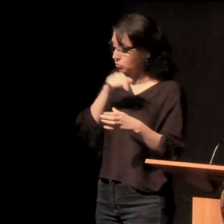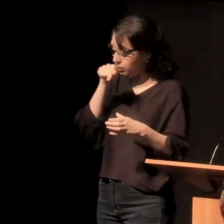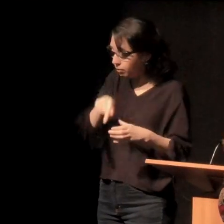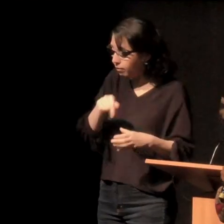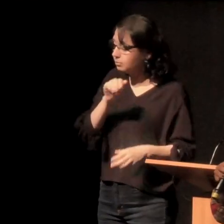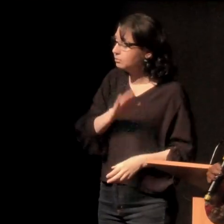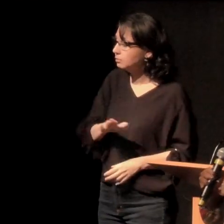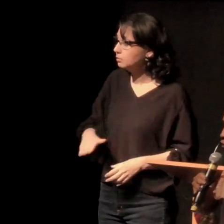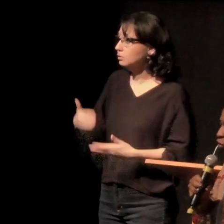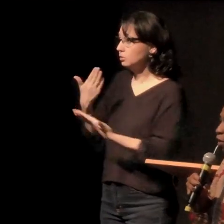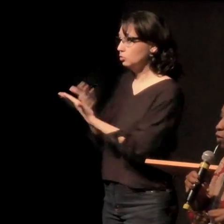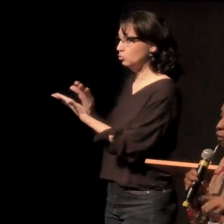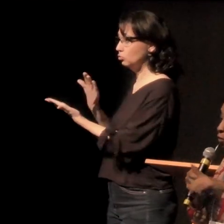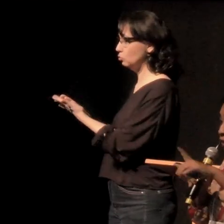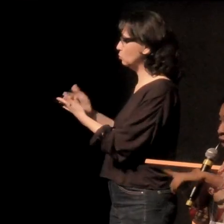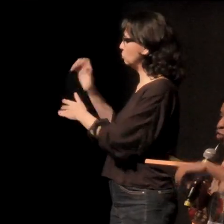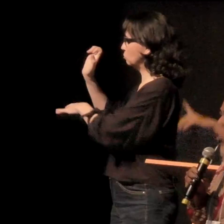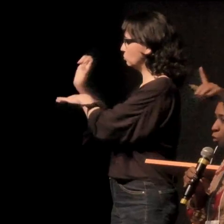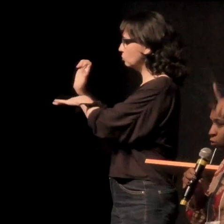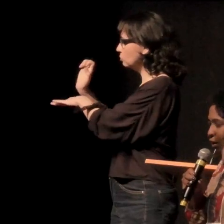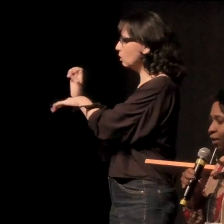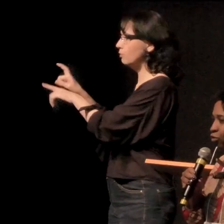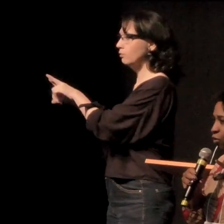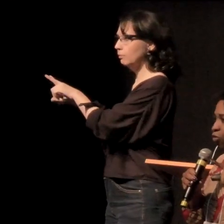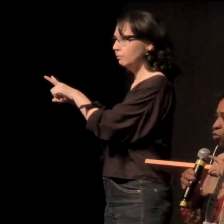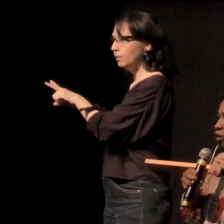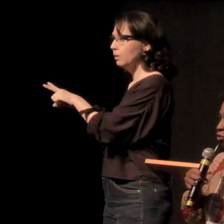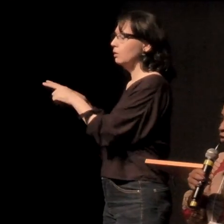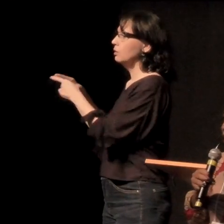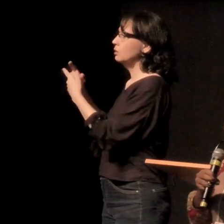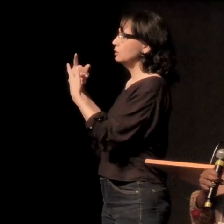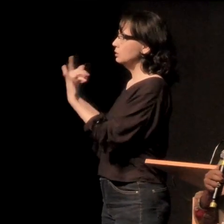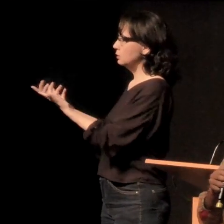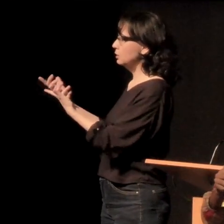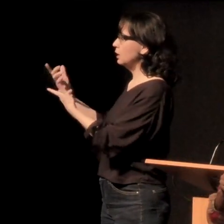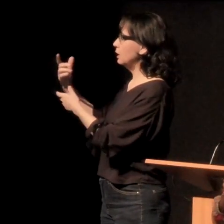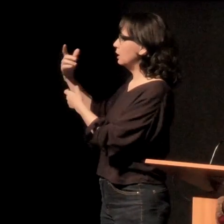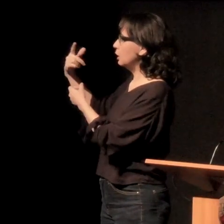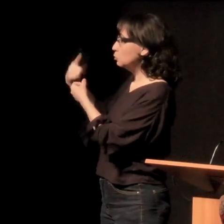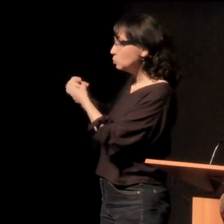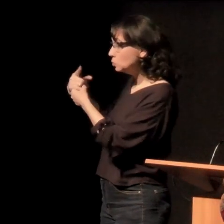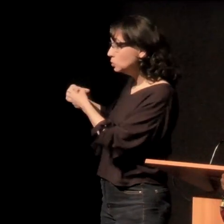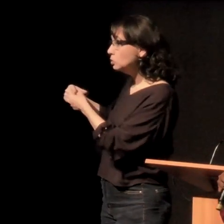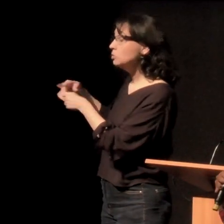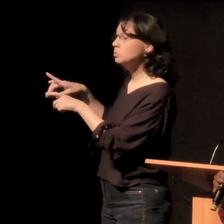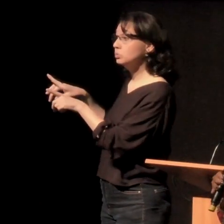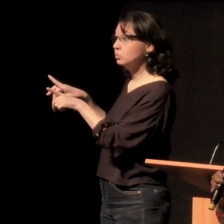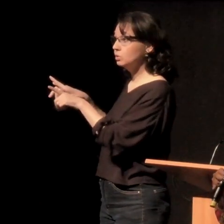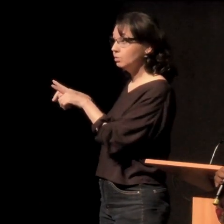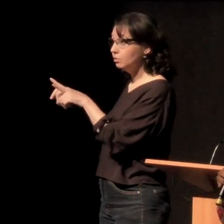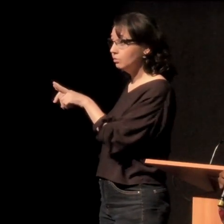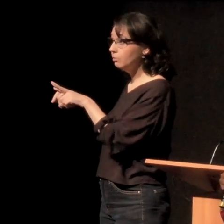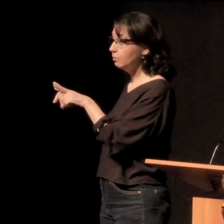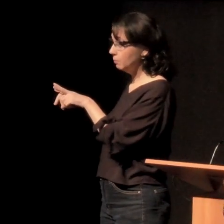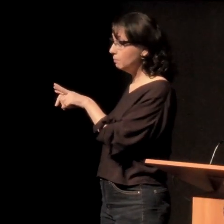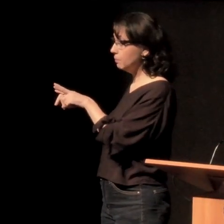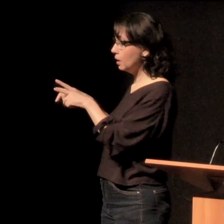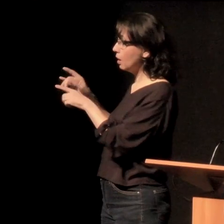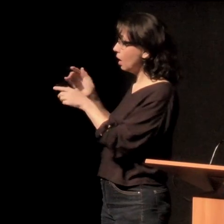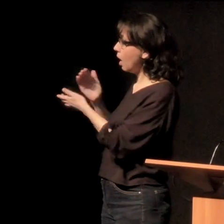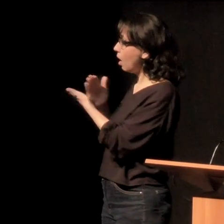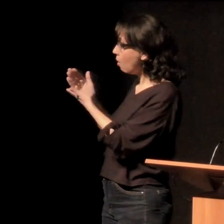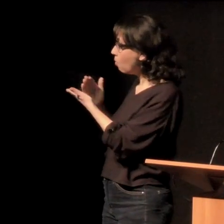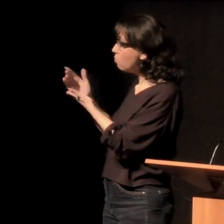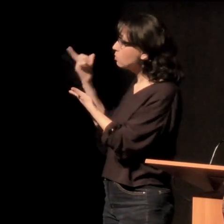graças a Deus também estão chegando à faculdade que é outra questão que a gente está discutindo aí chega um pouco não conseguem acessar